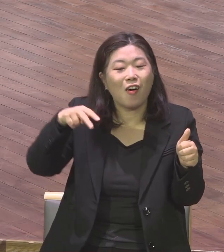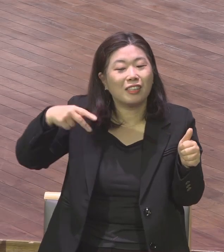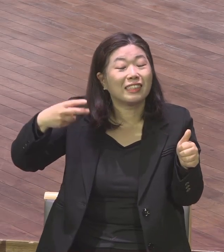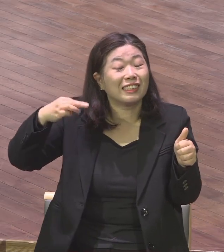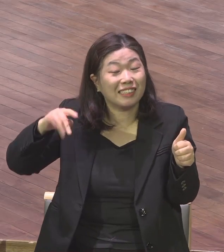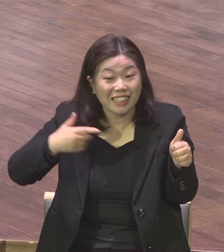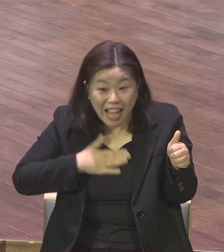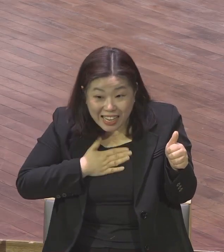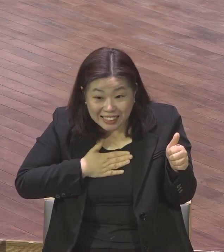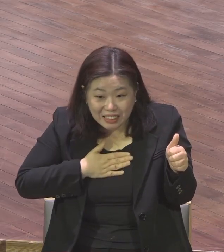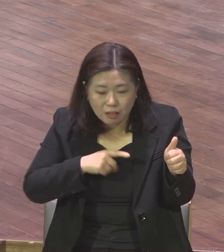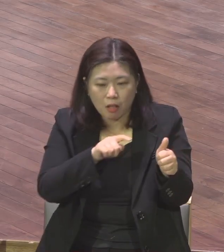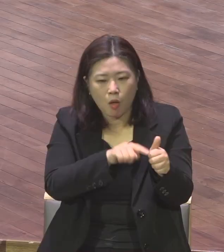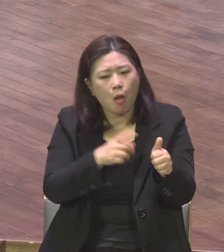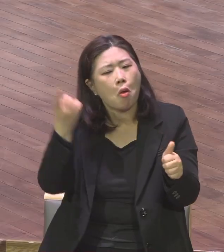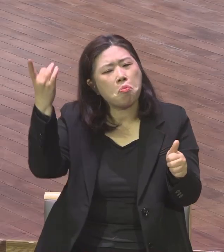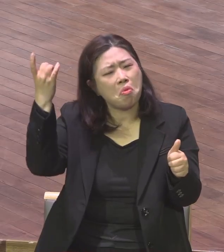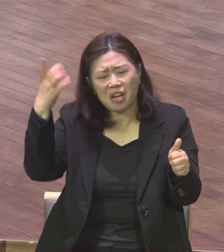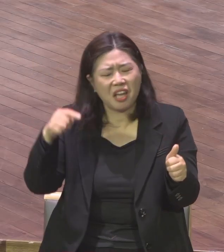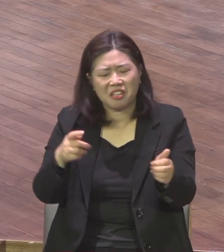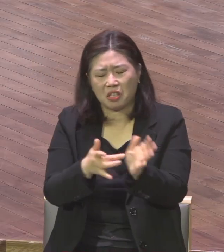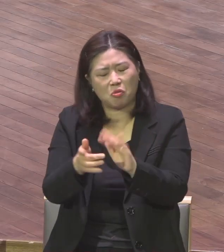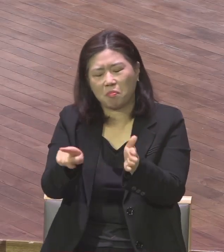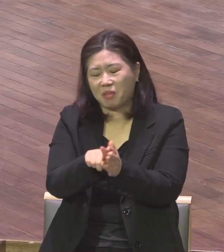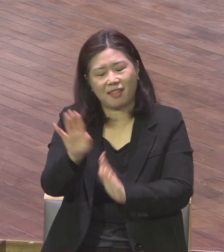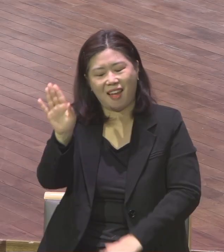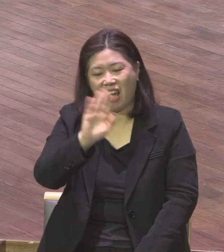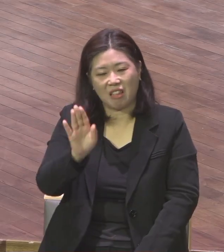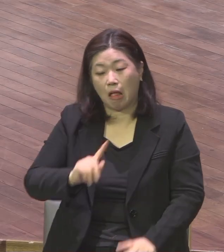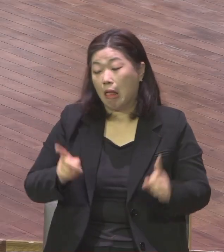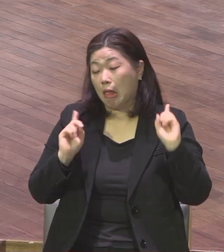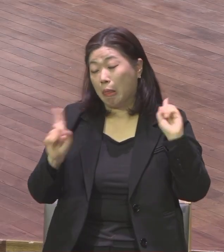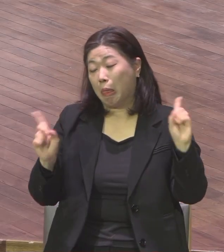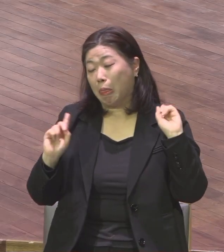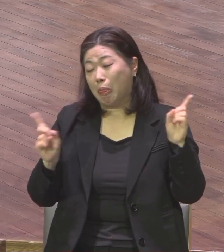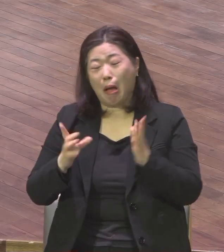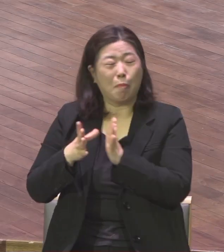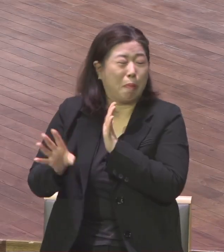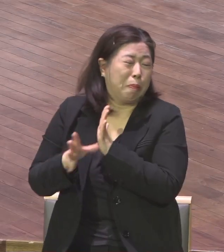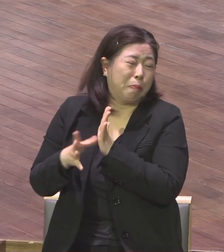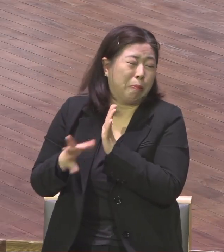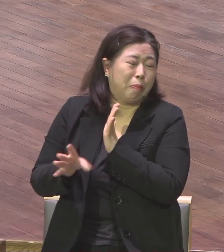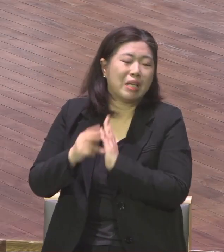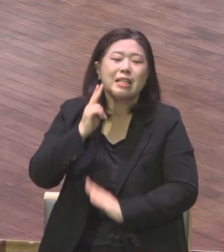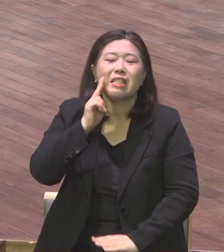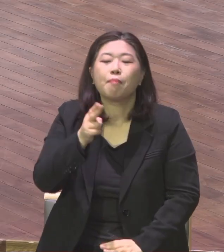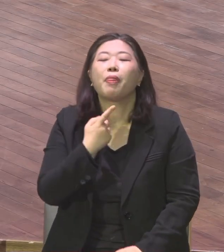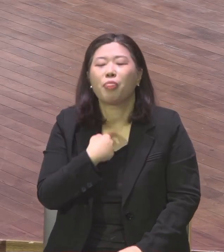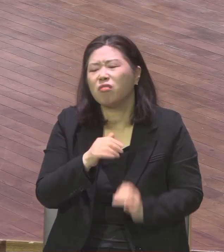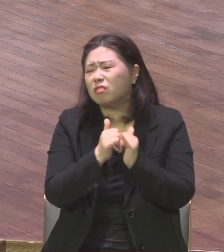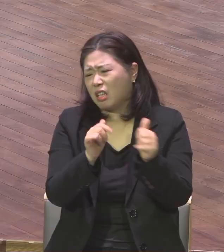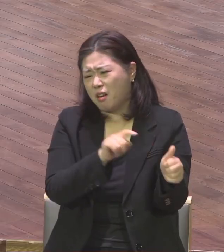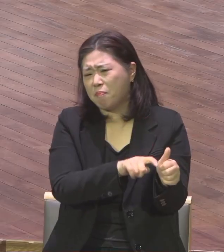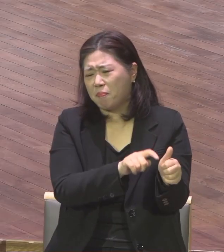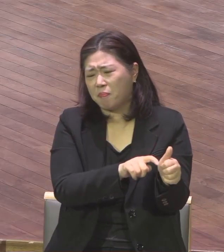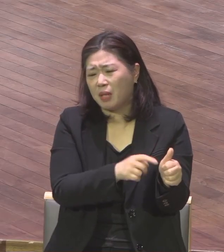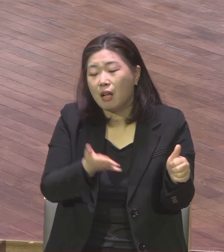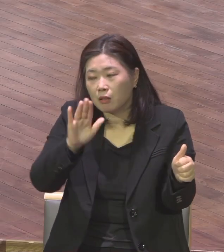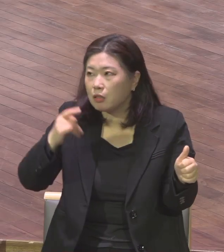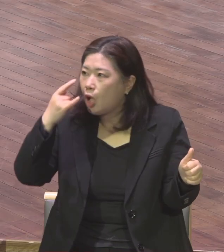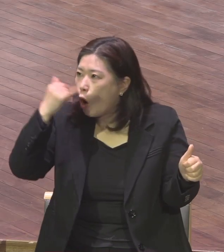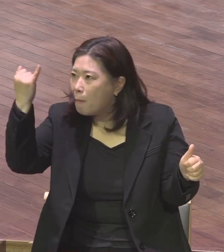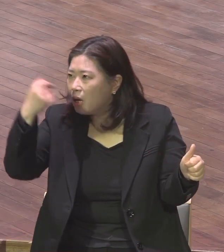원래는 학자였는데 탕자였습니다. 온갖 우상을 다 섬겼던 사람. 어머니가 피눈물을 쏟는 기도 속에